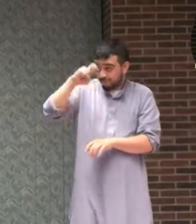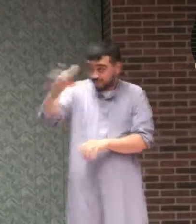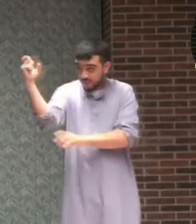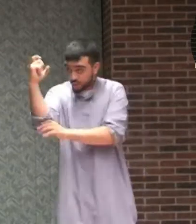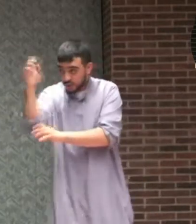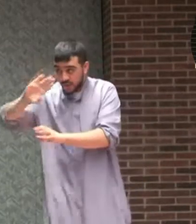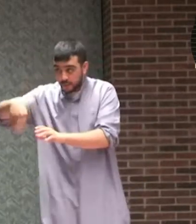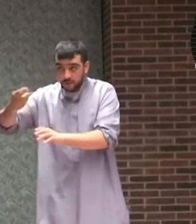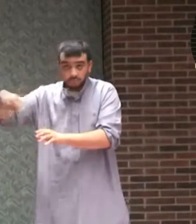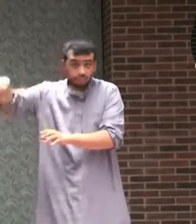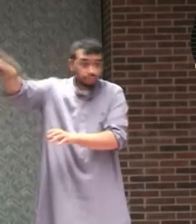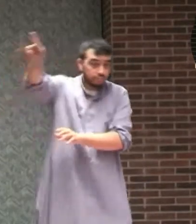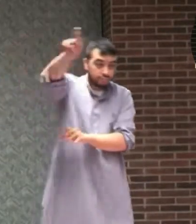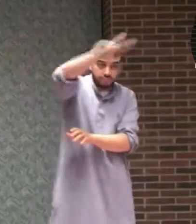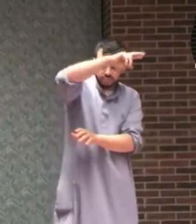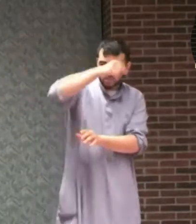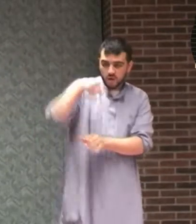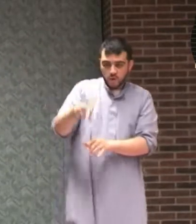faisait, c'est qu'il y a